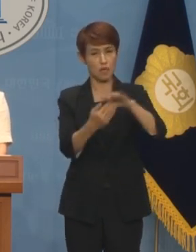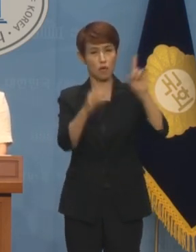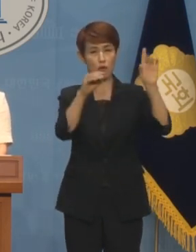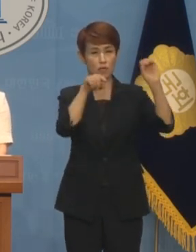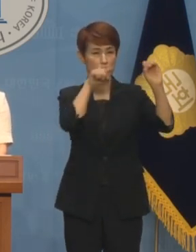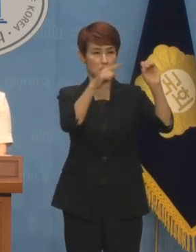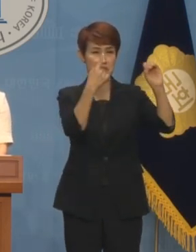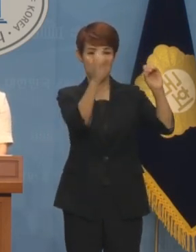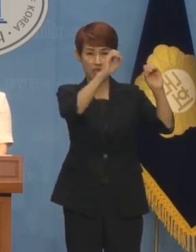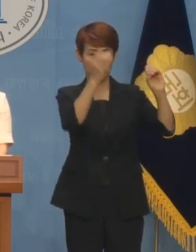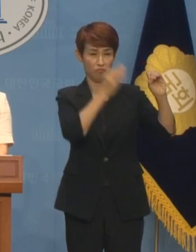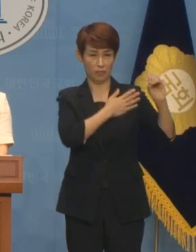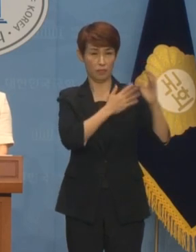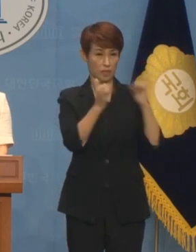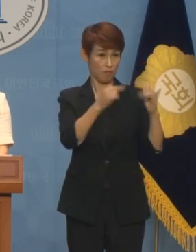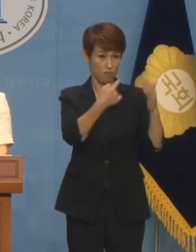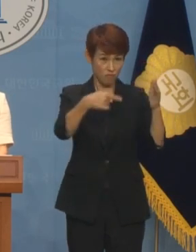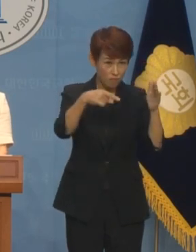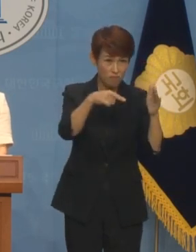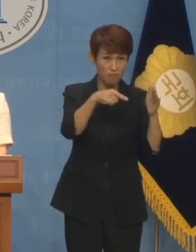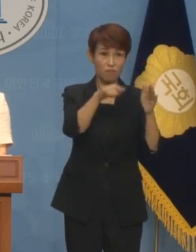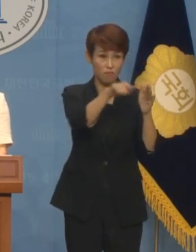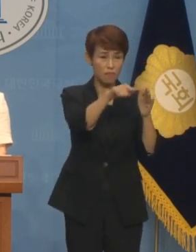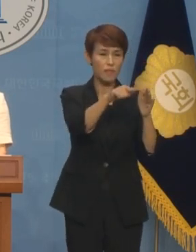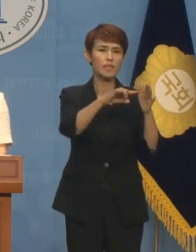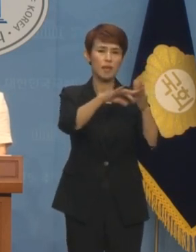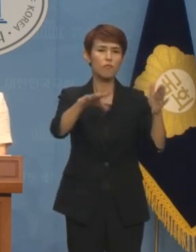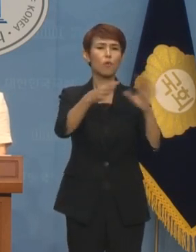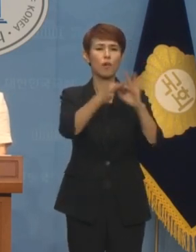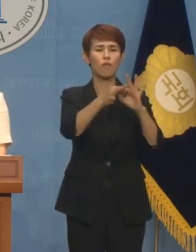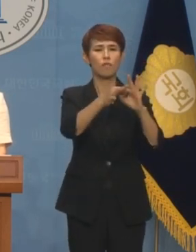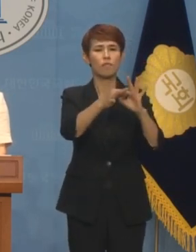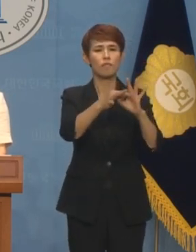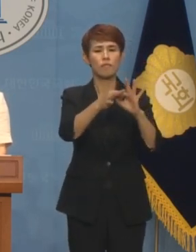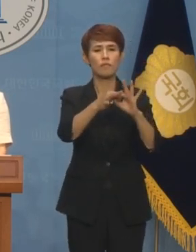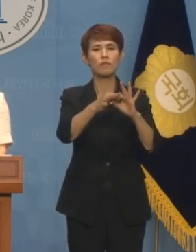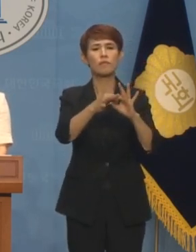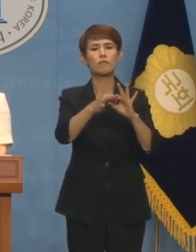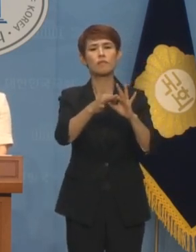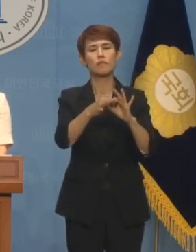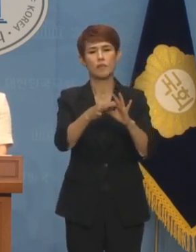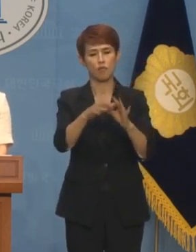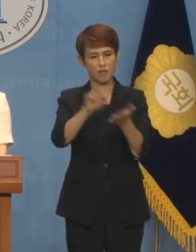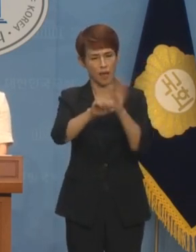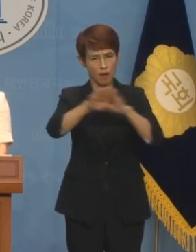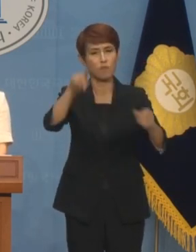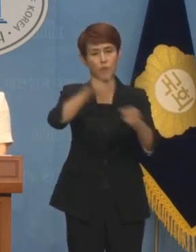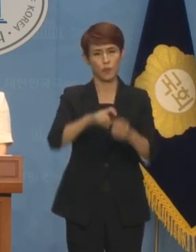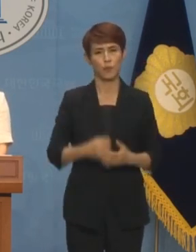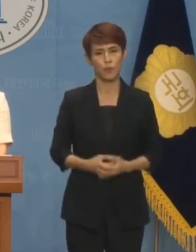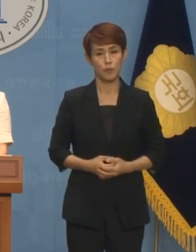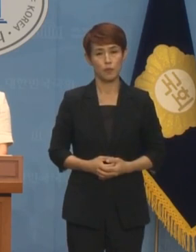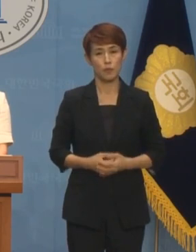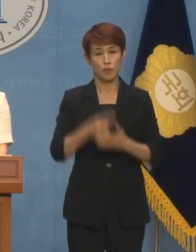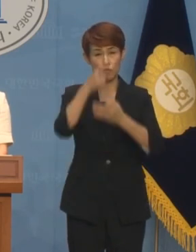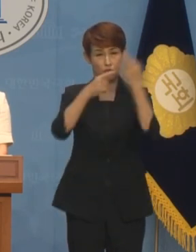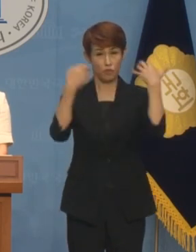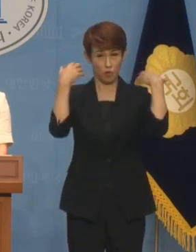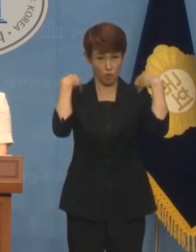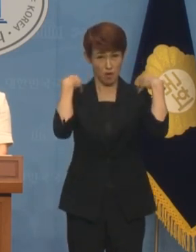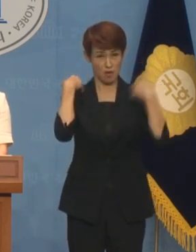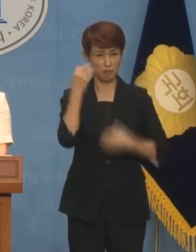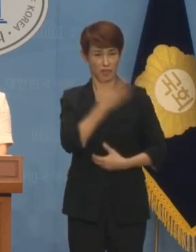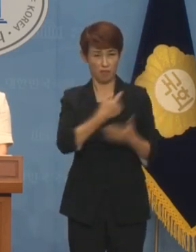부자들의 조세 저항에도 흔들리지 않는 보유세 정착에 있기 때문입니다. 윤석열 정권의 초부자